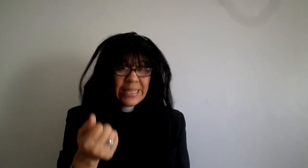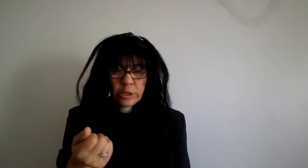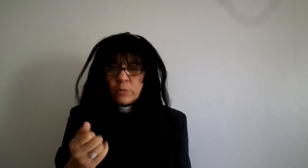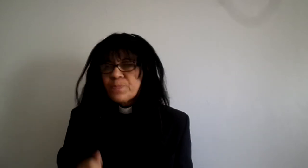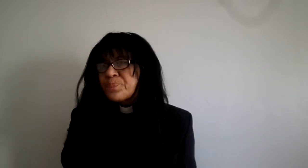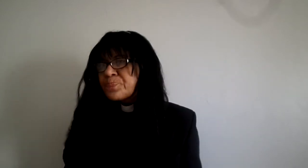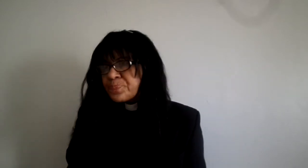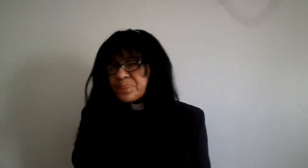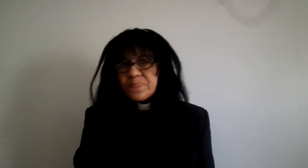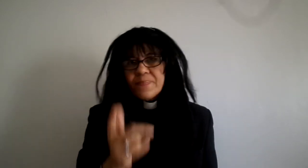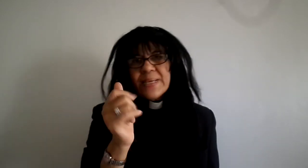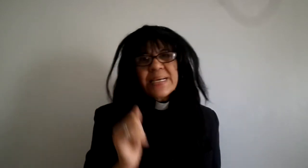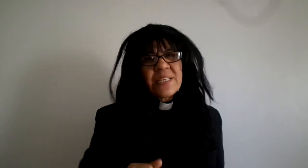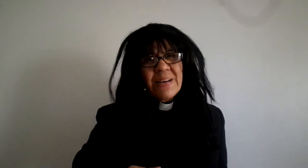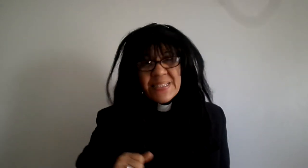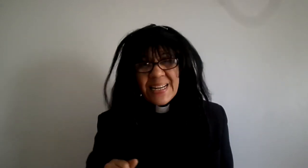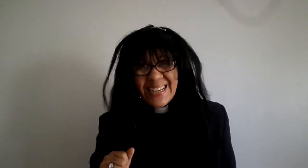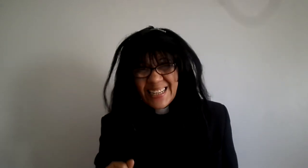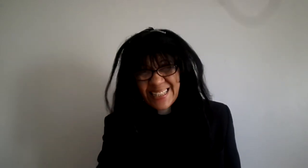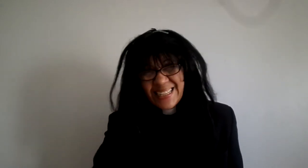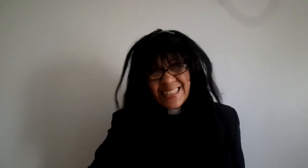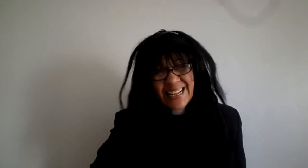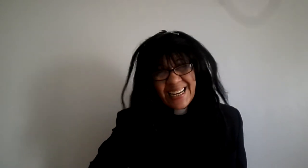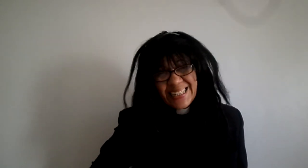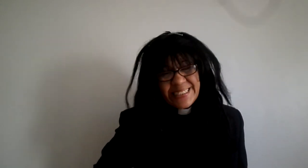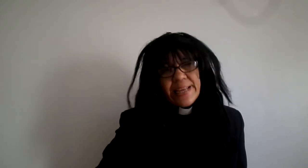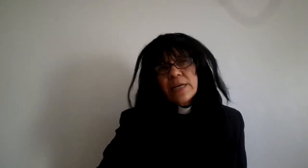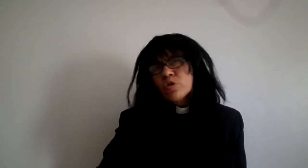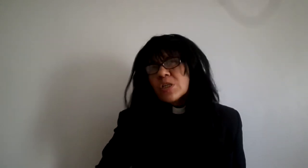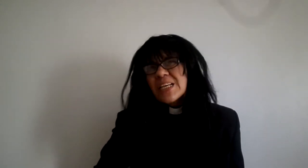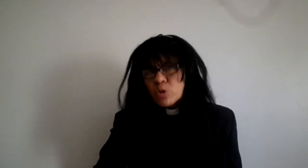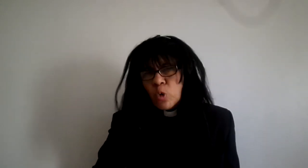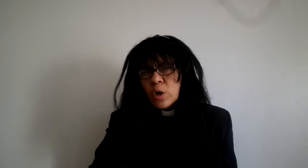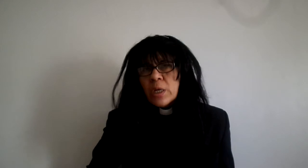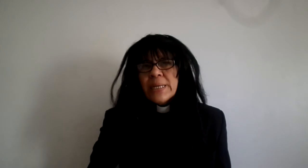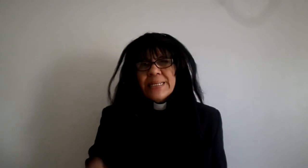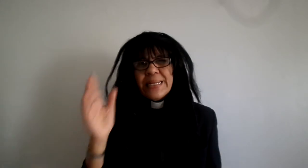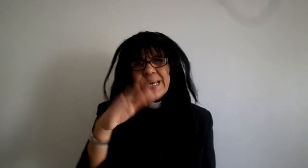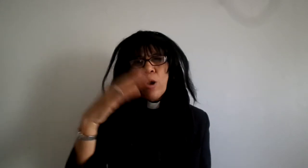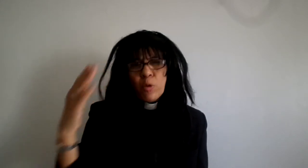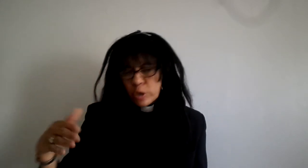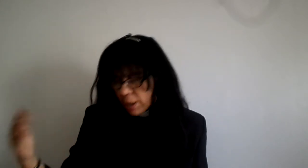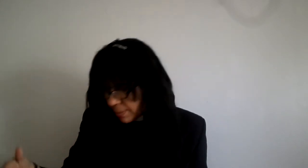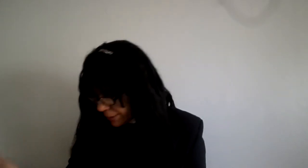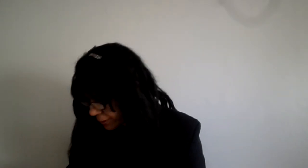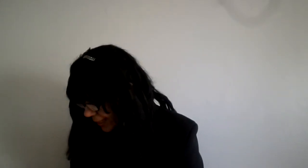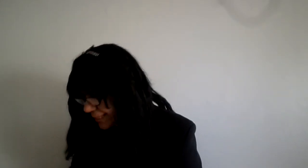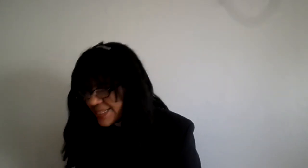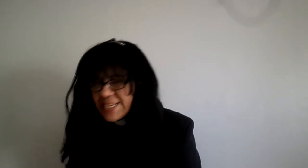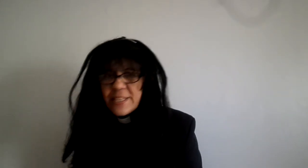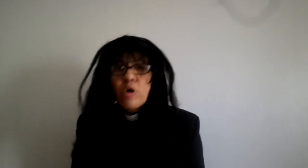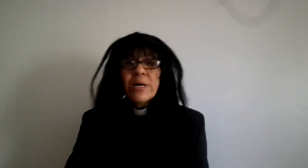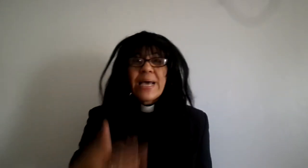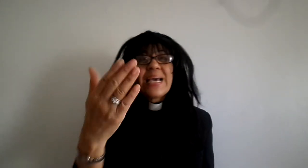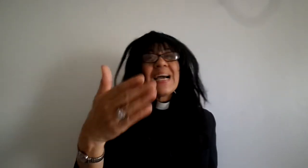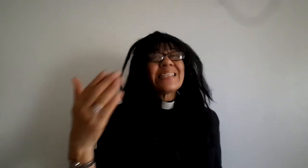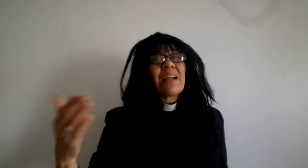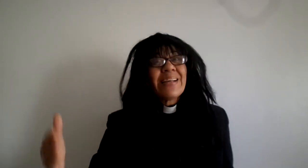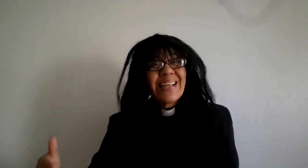listo que te vacía la cartera. Entonces tú, como te estaba hablando de la creencia de Dios, es a través de la